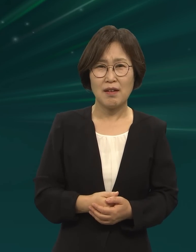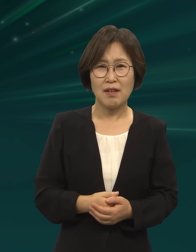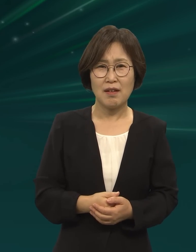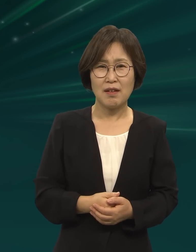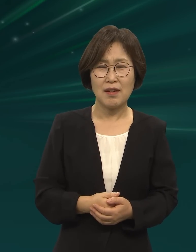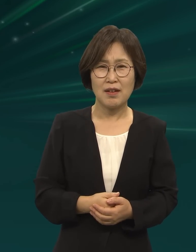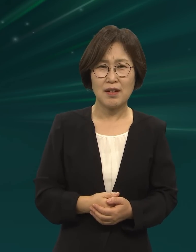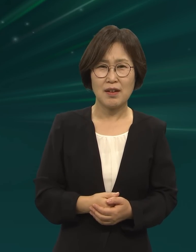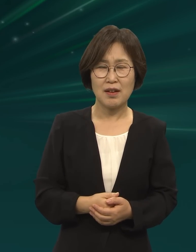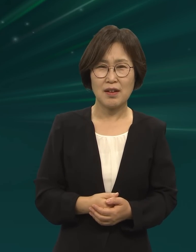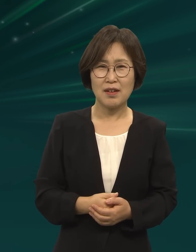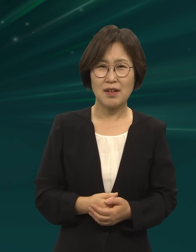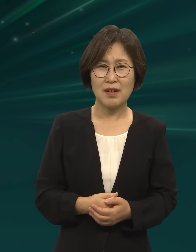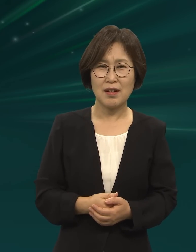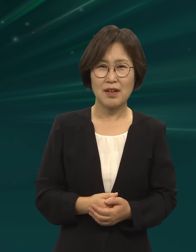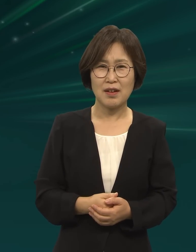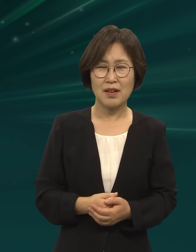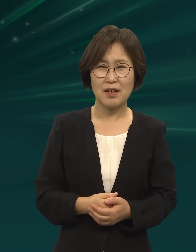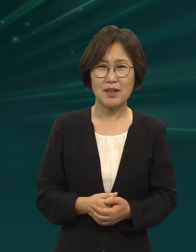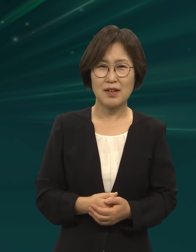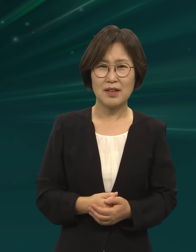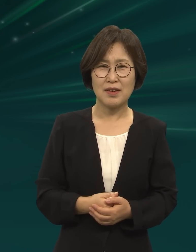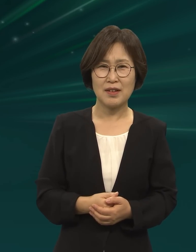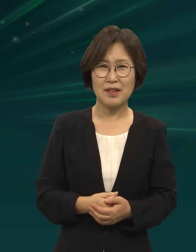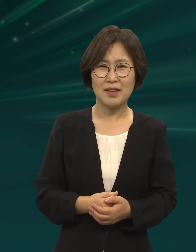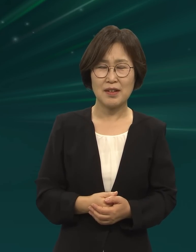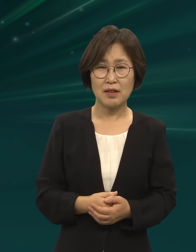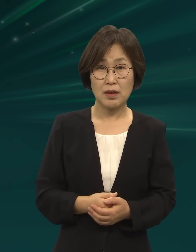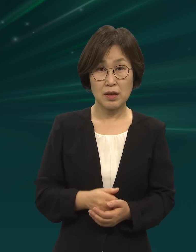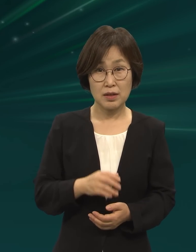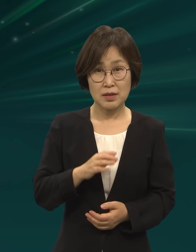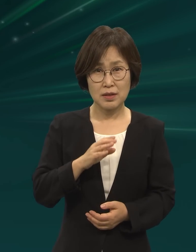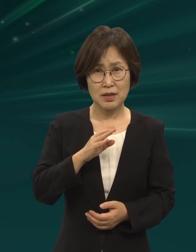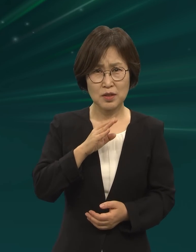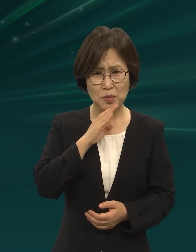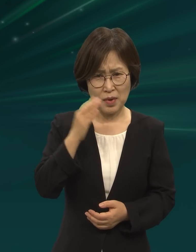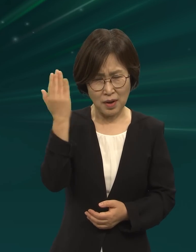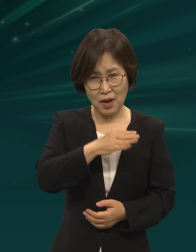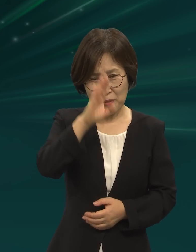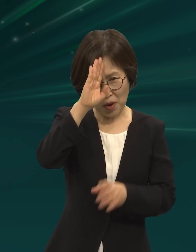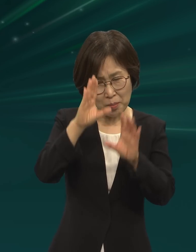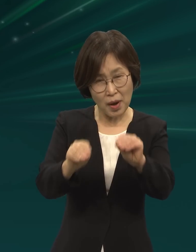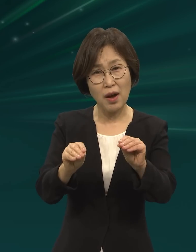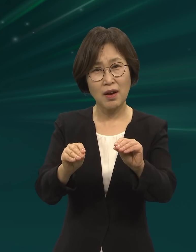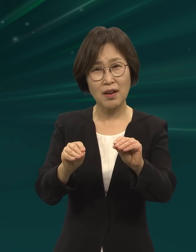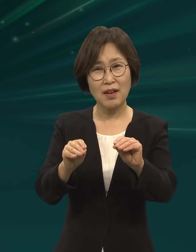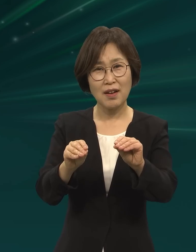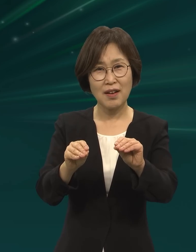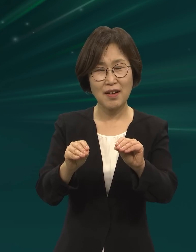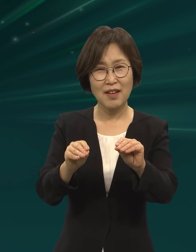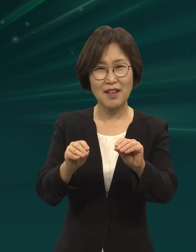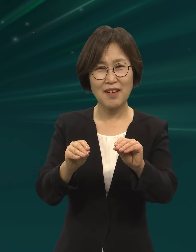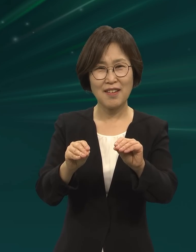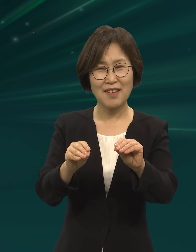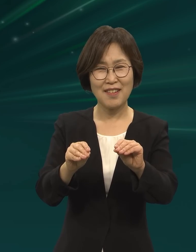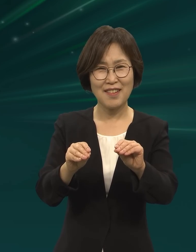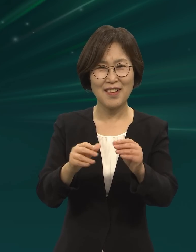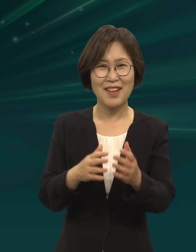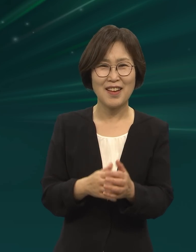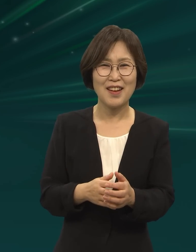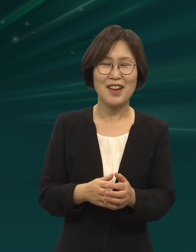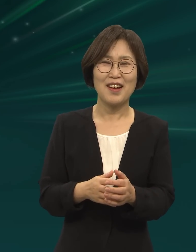엄마 이렇게 보고 진짜 아무것도 없네? 병원 밖에 가서 무릎